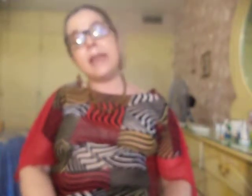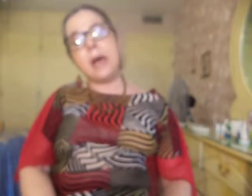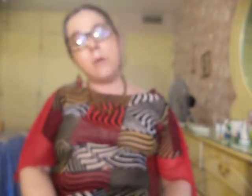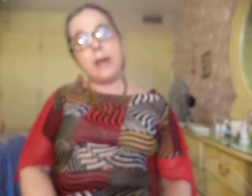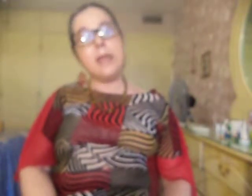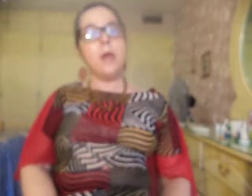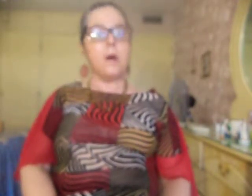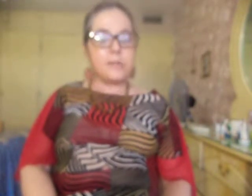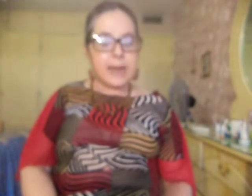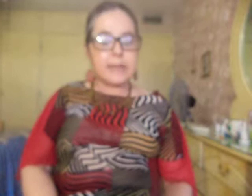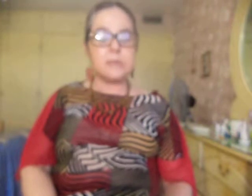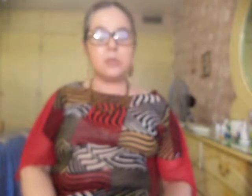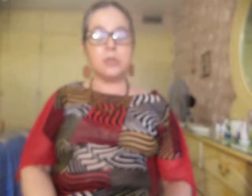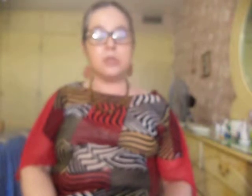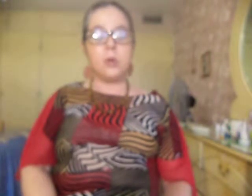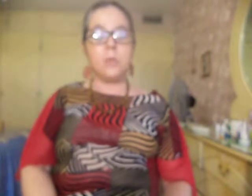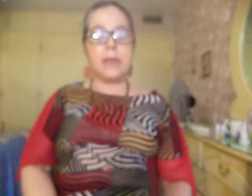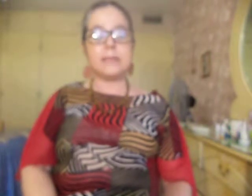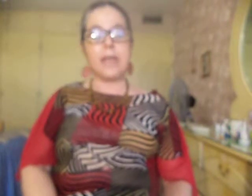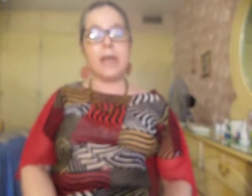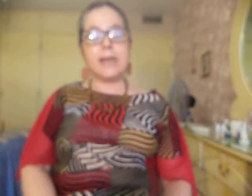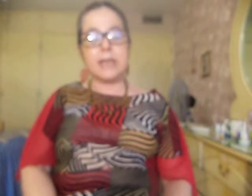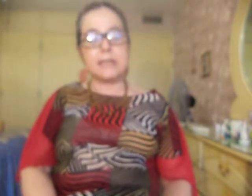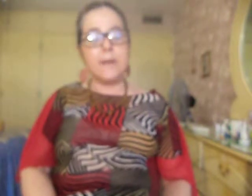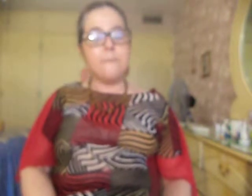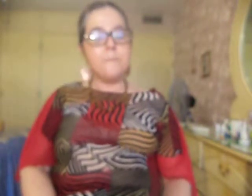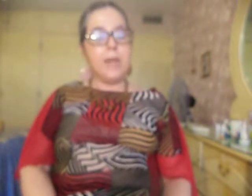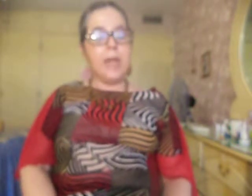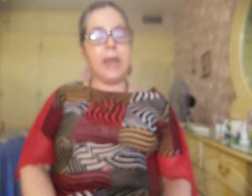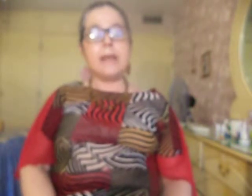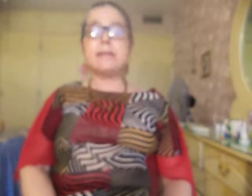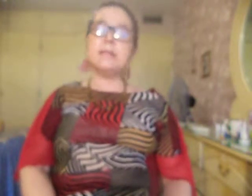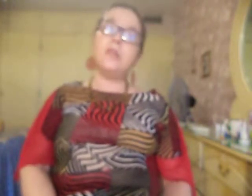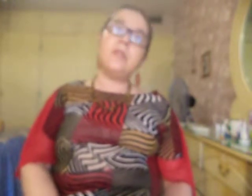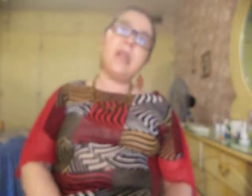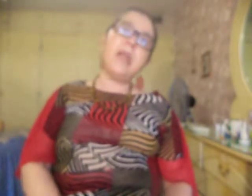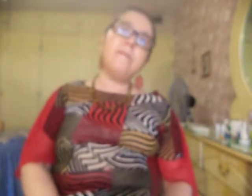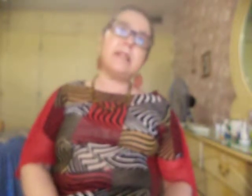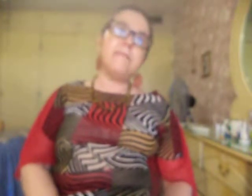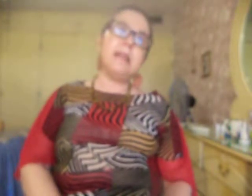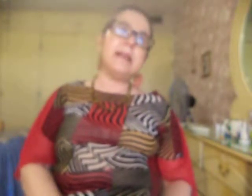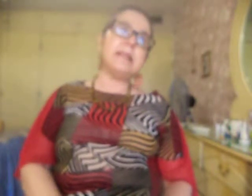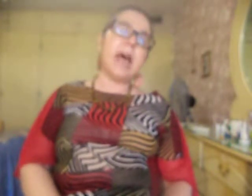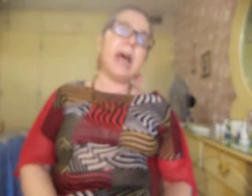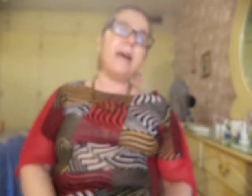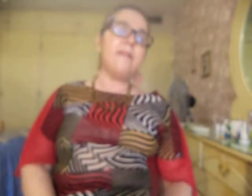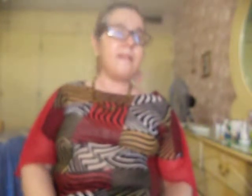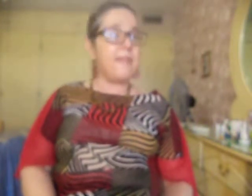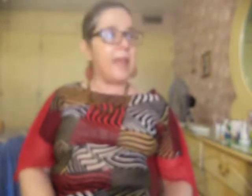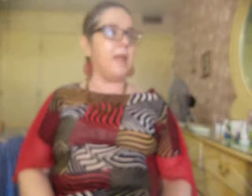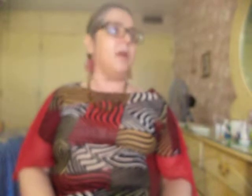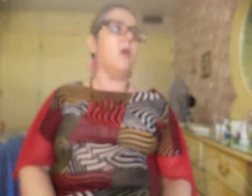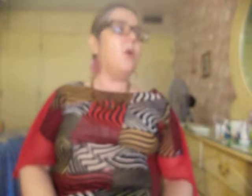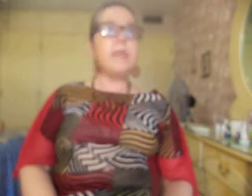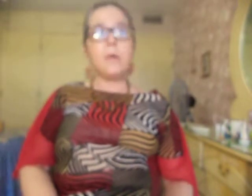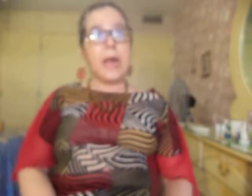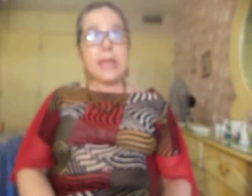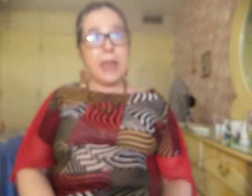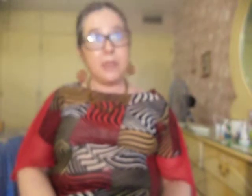agua y otras son solubles en grasas. El exceso de vitaminas A, D o de cualquier tipo